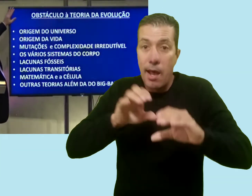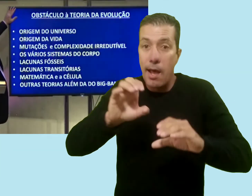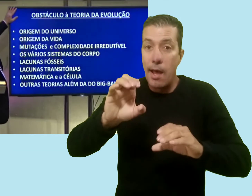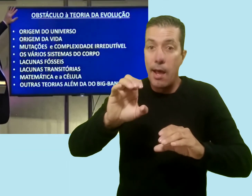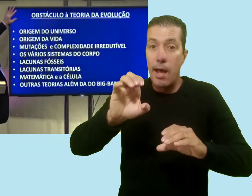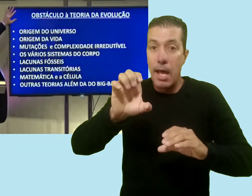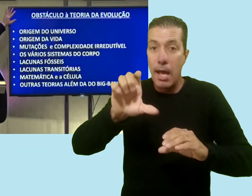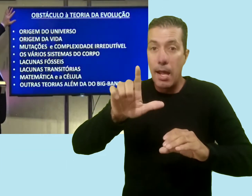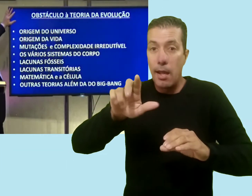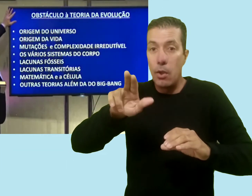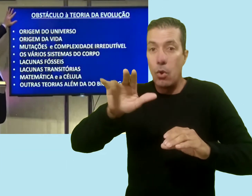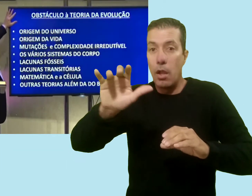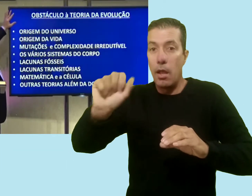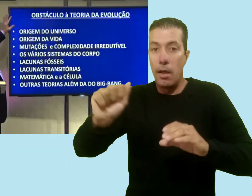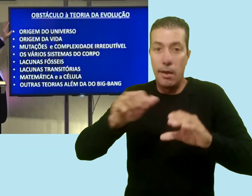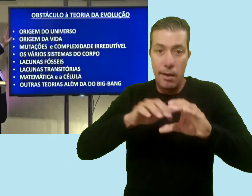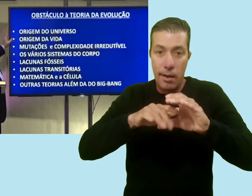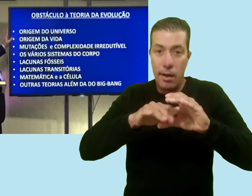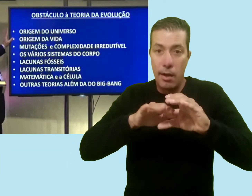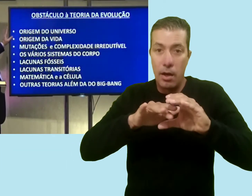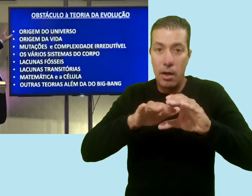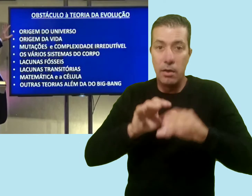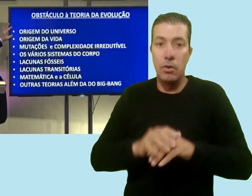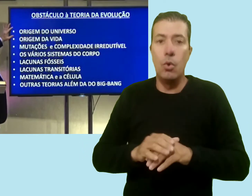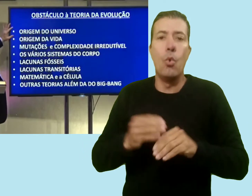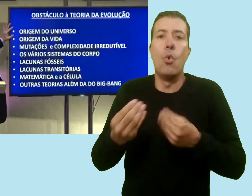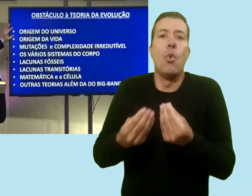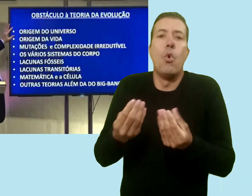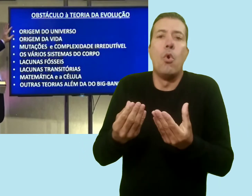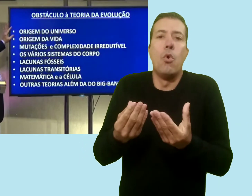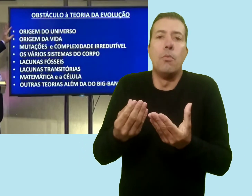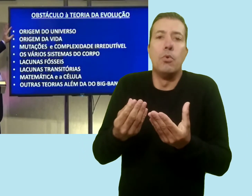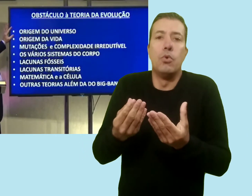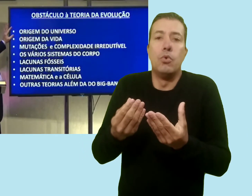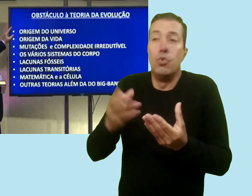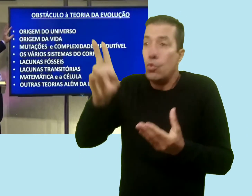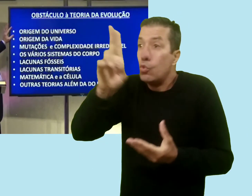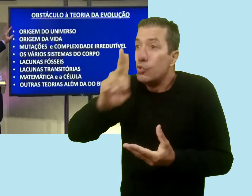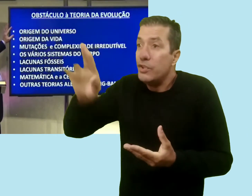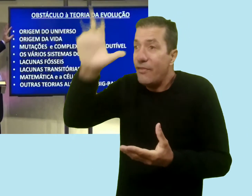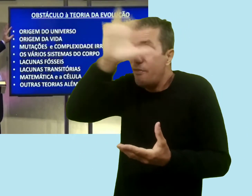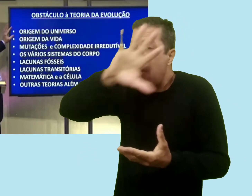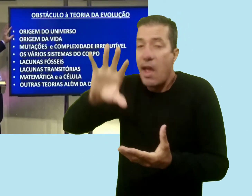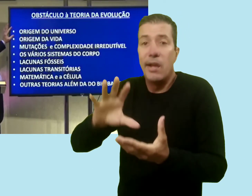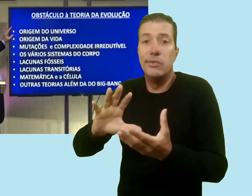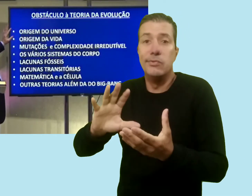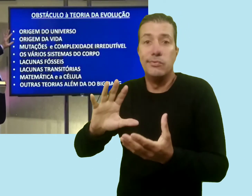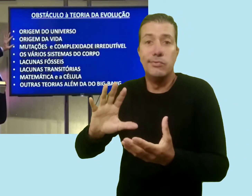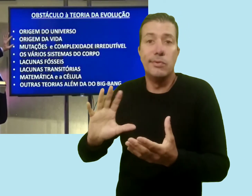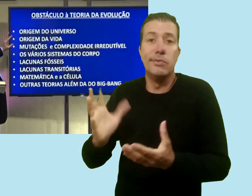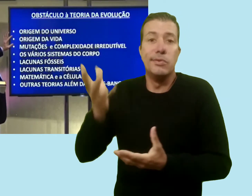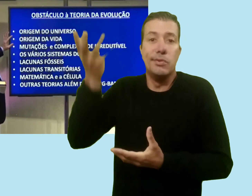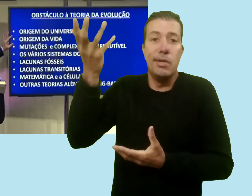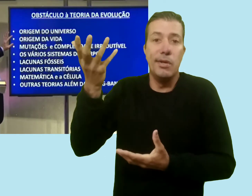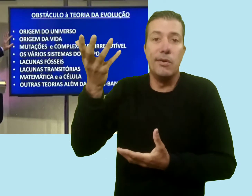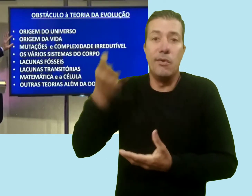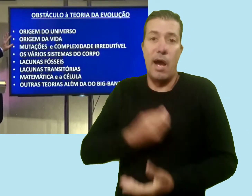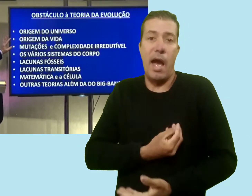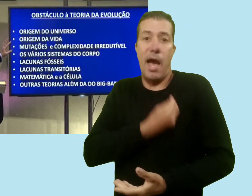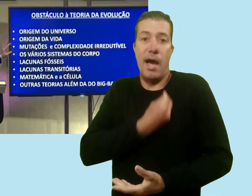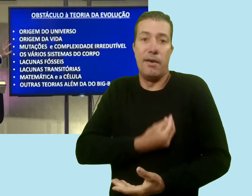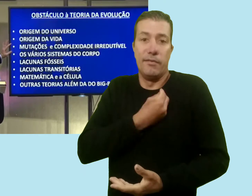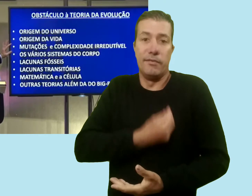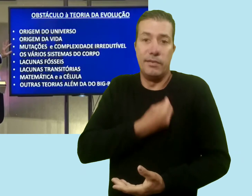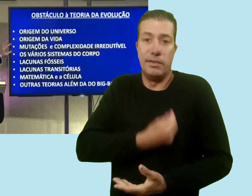e outras coisas. Esses são os obstáculos à teoria da evolução. Como que o universo surgiu, como que surgiu a